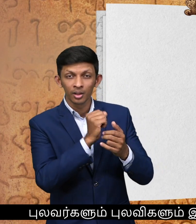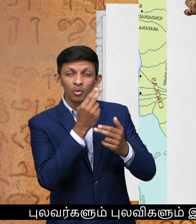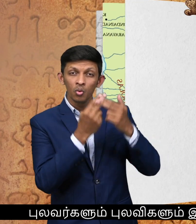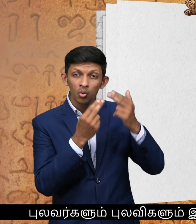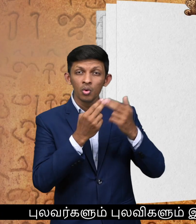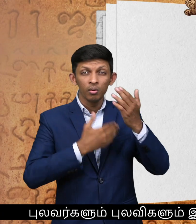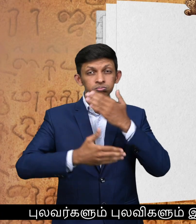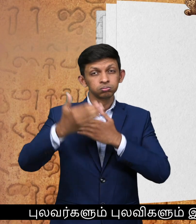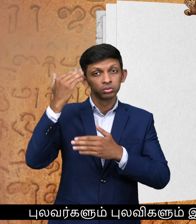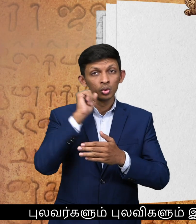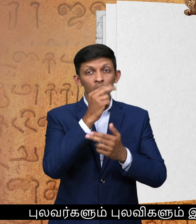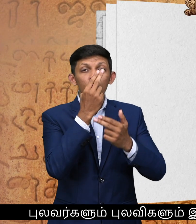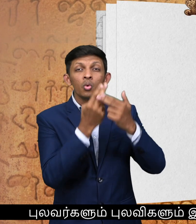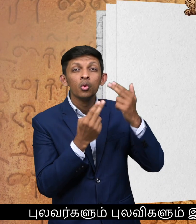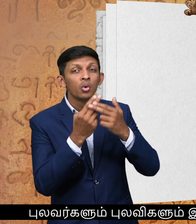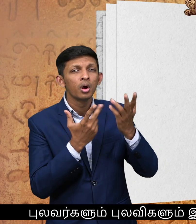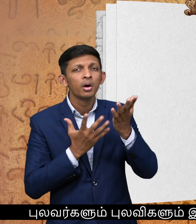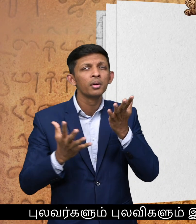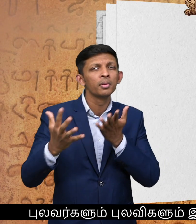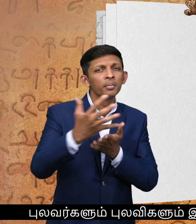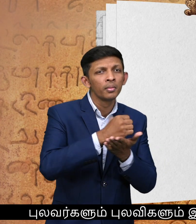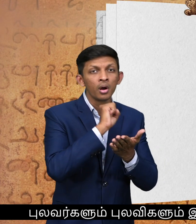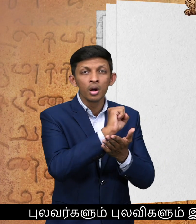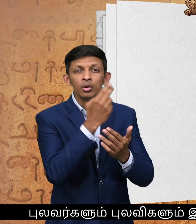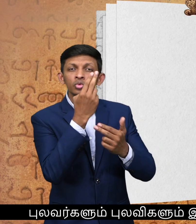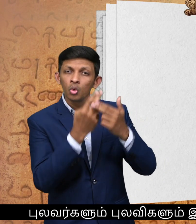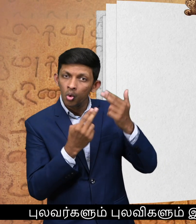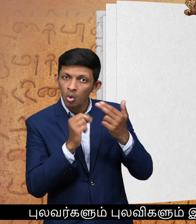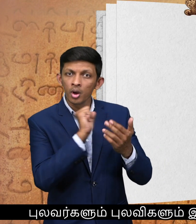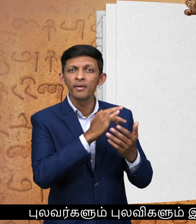பெண்பார் புலவர்களும் இயற்றிய கவிதைகளின் தொகுப்பாகும்.